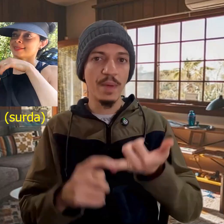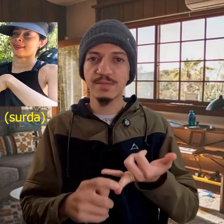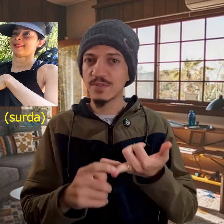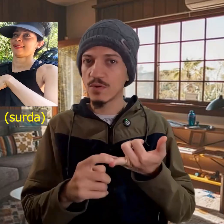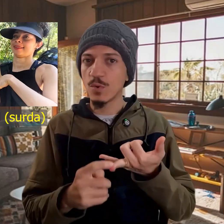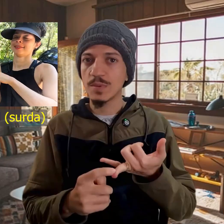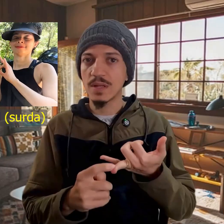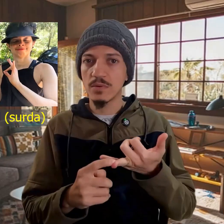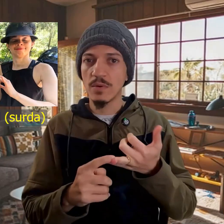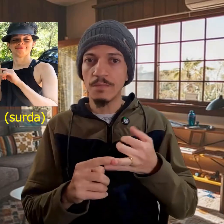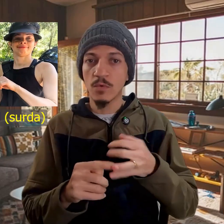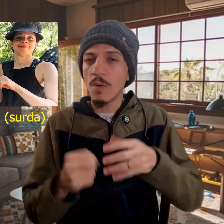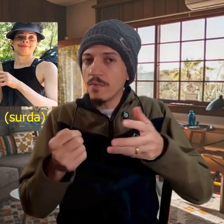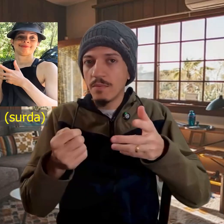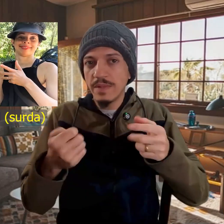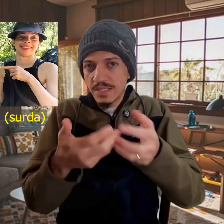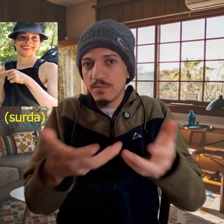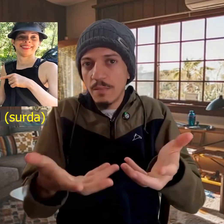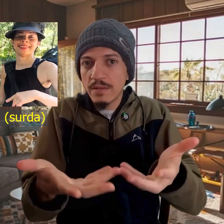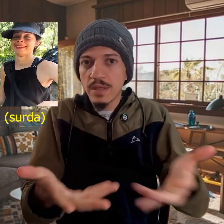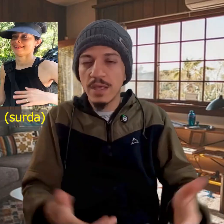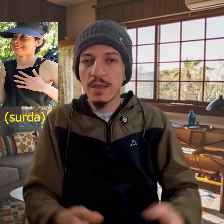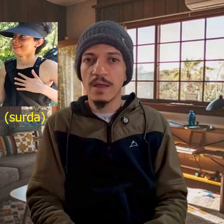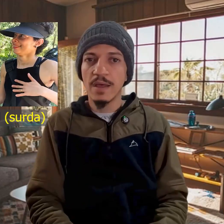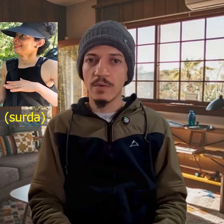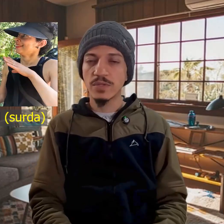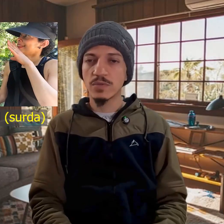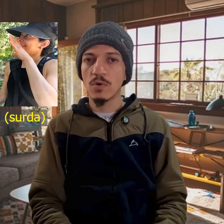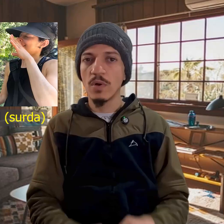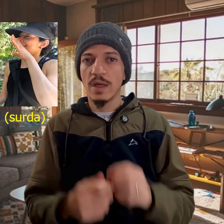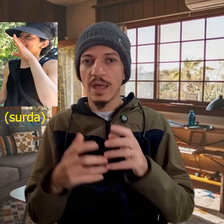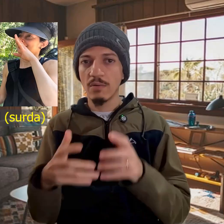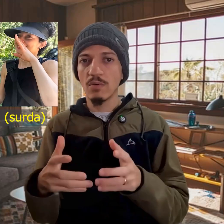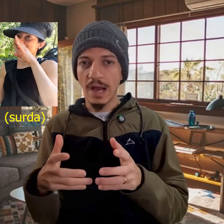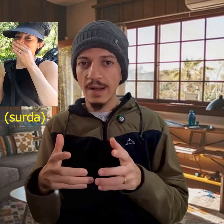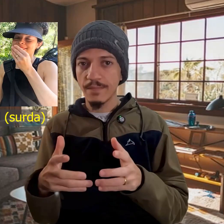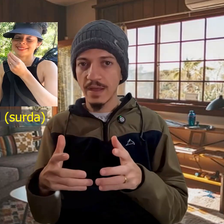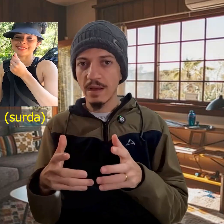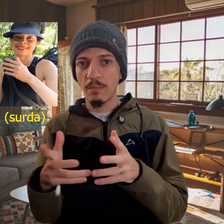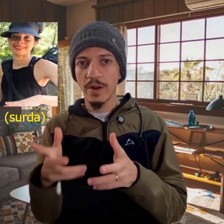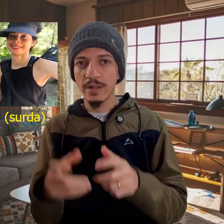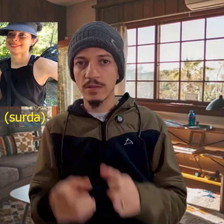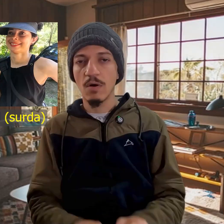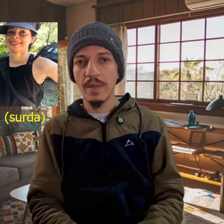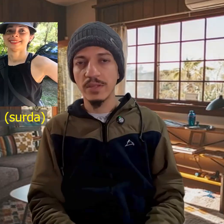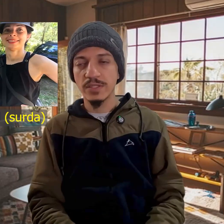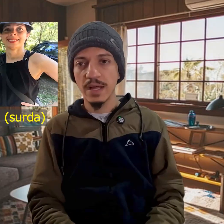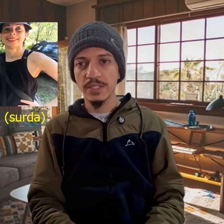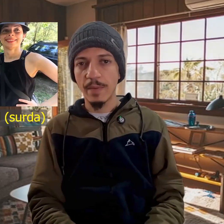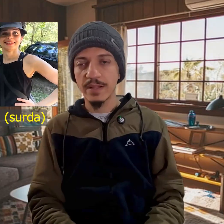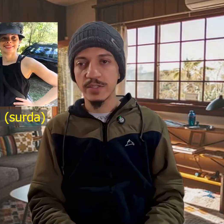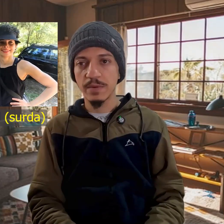no seu computador, como nesse momento aqui eu estou em um lugar, né, morando atualmente na Chapada